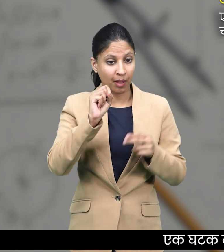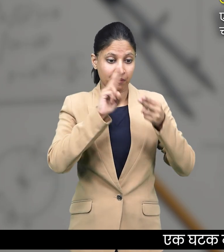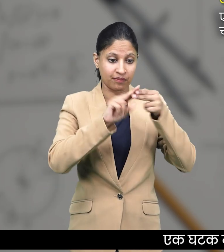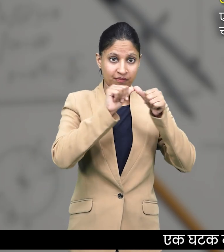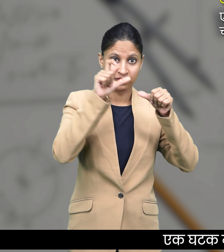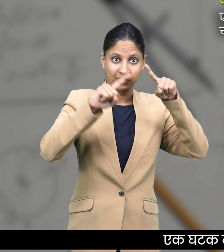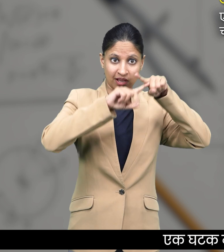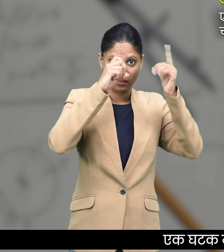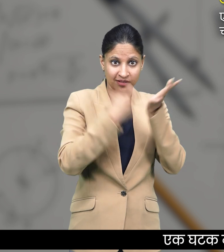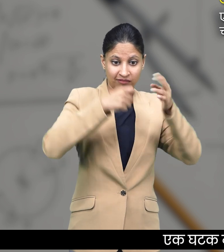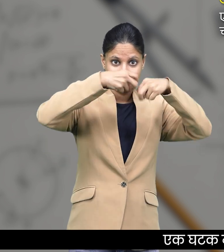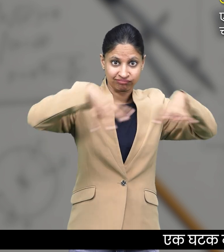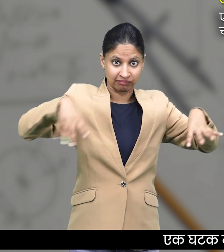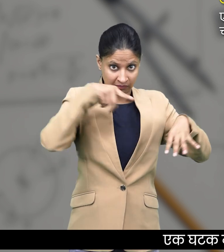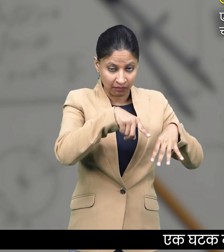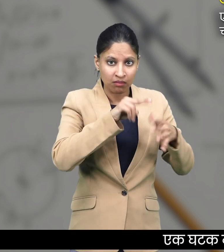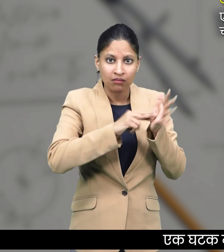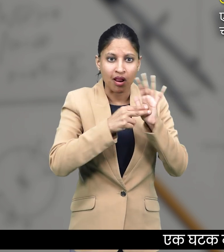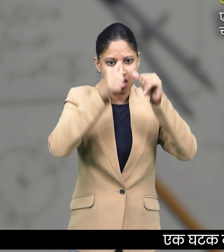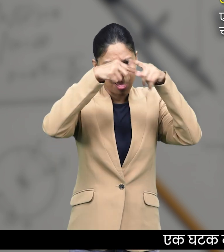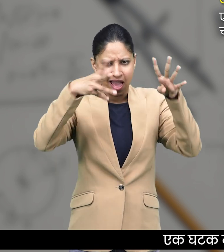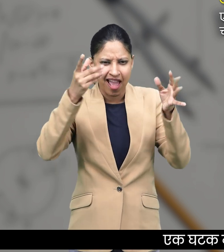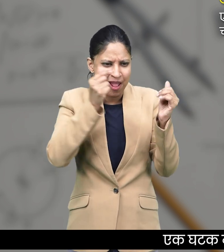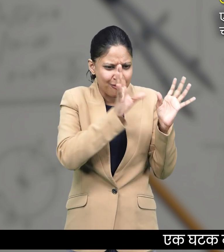एक घटक नेहमीच उर्वरित न होता भागतो.